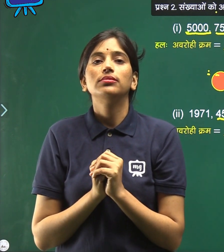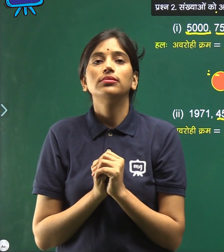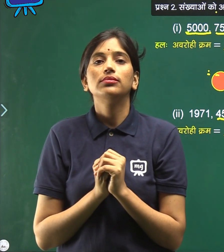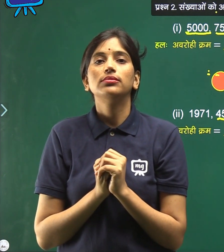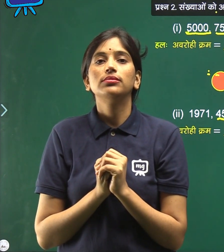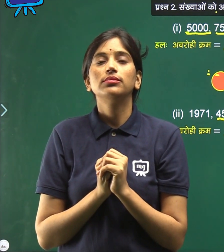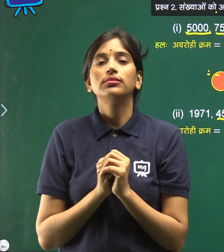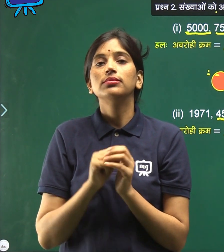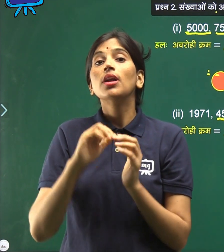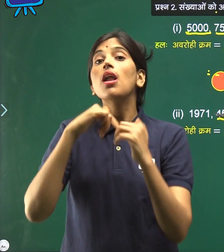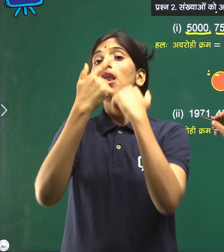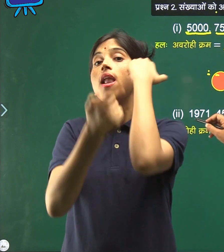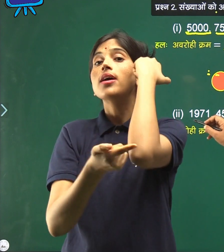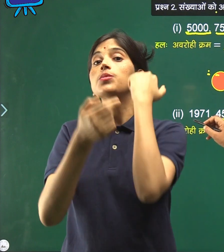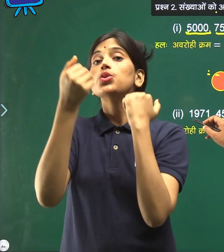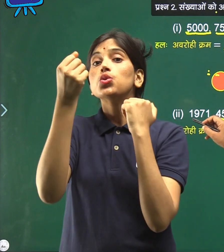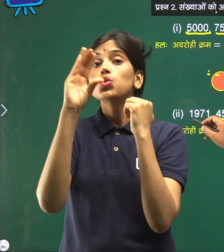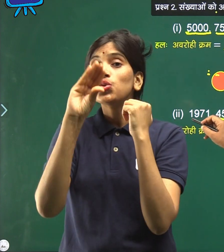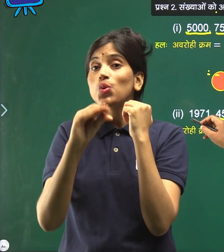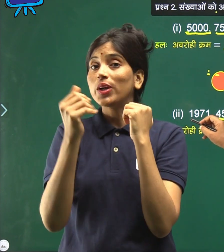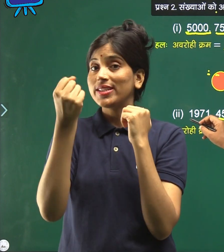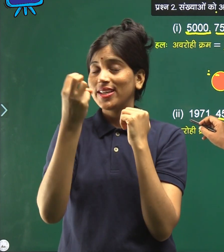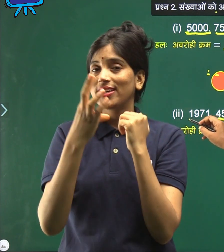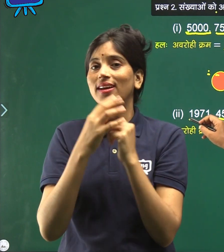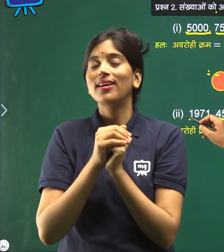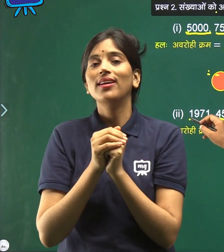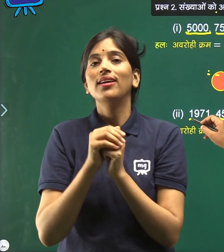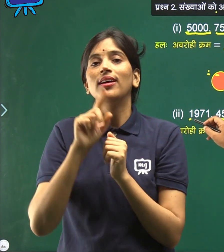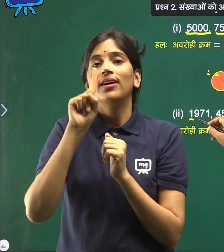45,321। फिर सबसे छोटी संख्या